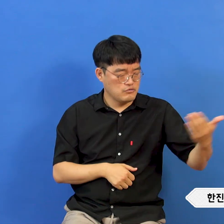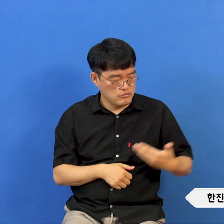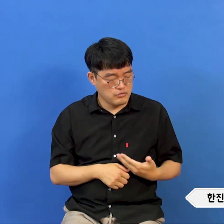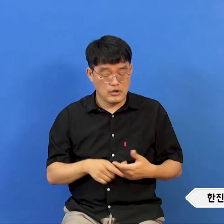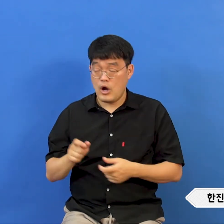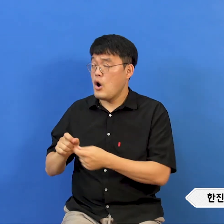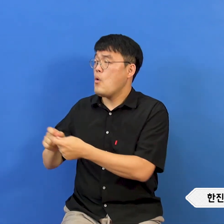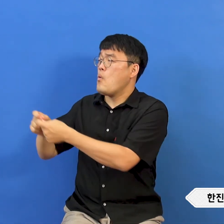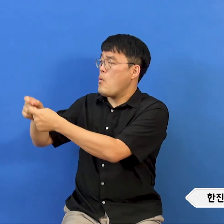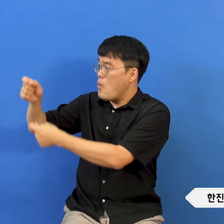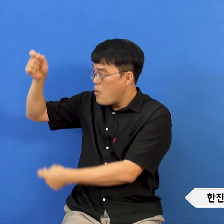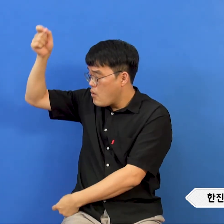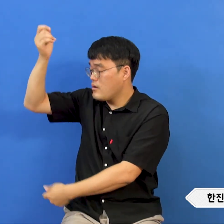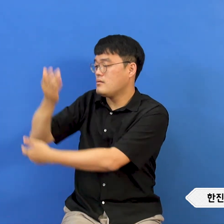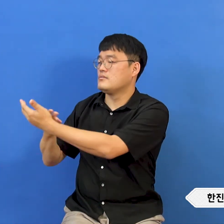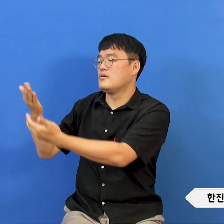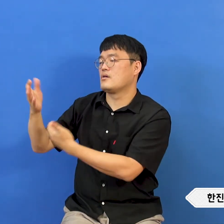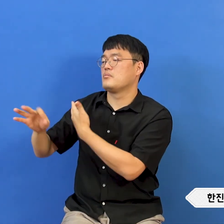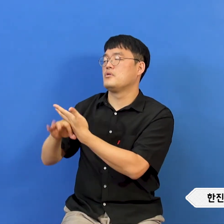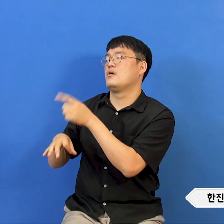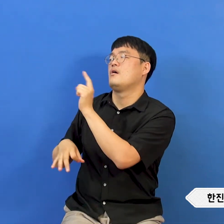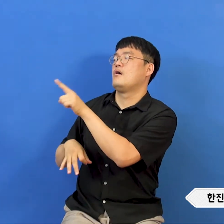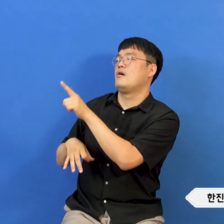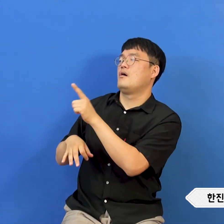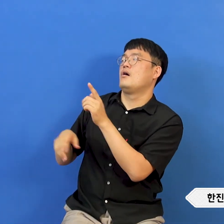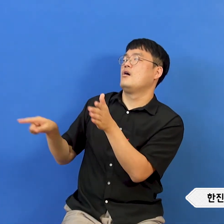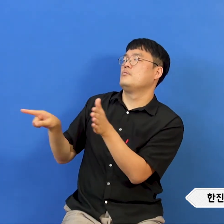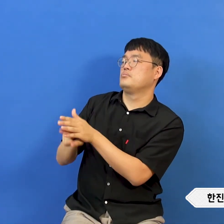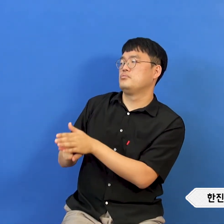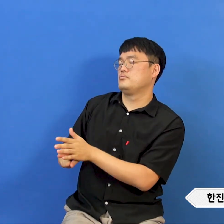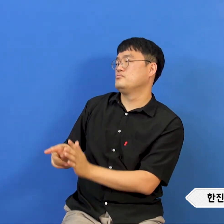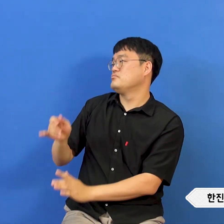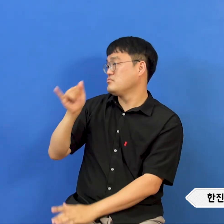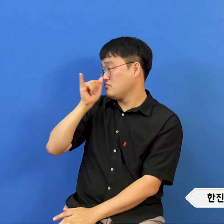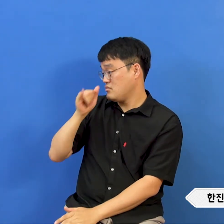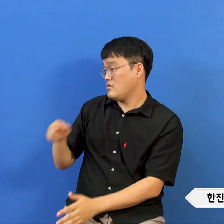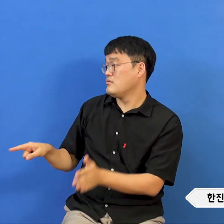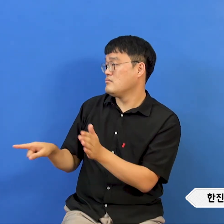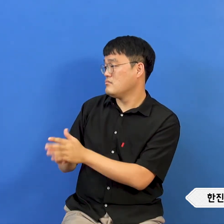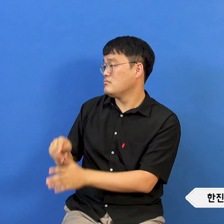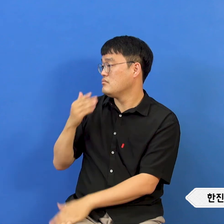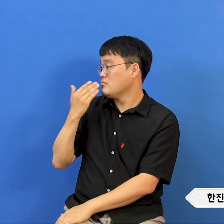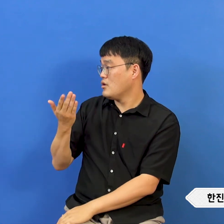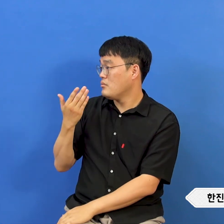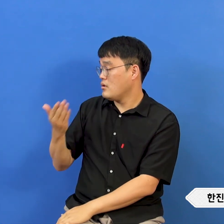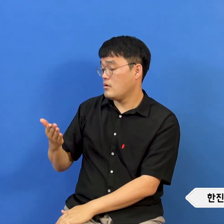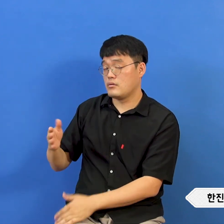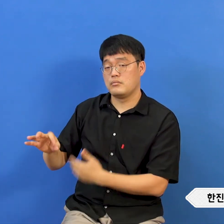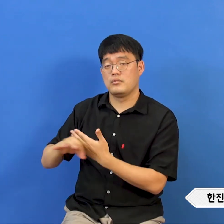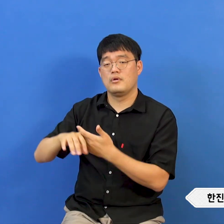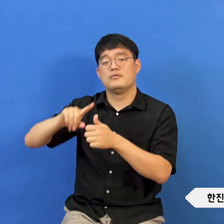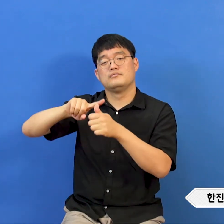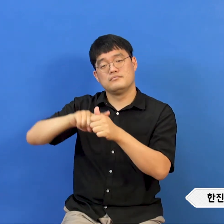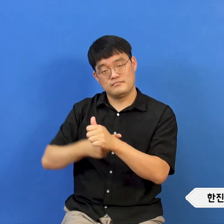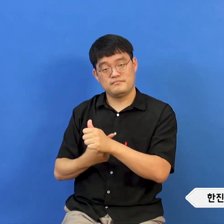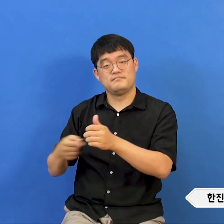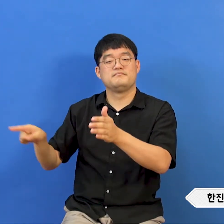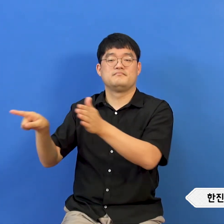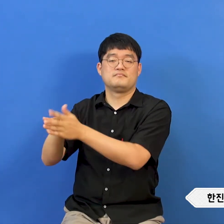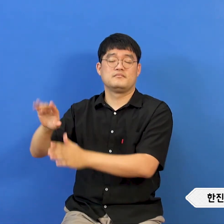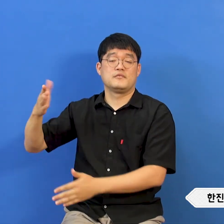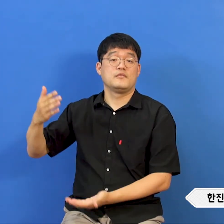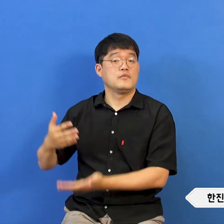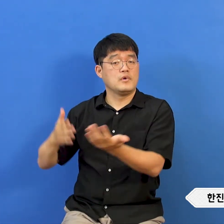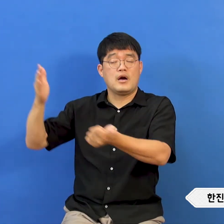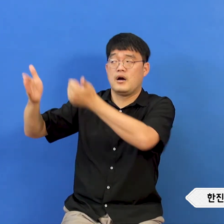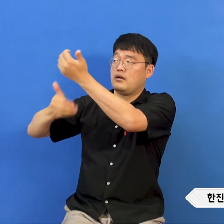사귀어보면 믿을 만한 사람이구나, 그 사람의 됨됨이를 알게 되니까 그럼 저절로 믿어지는 것이죠. 하나님을